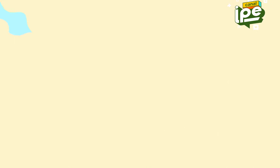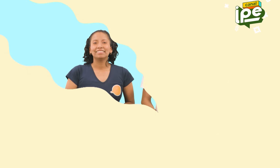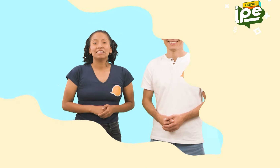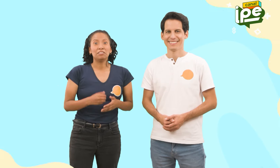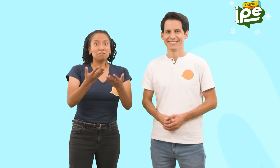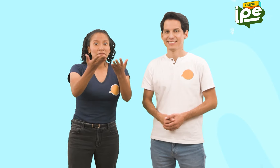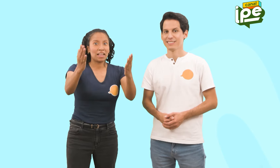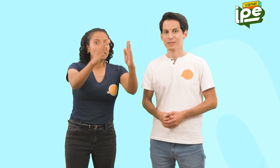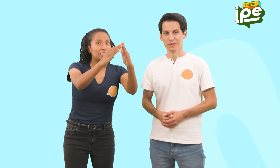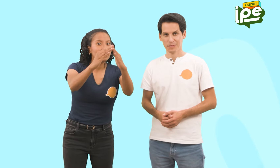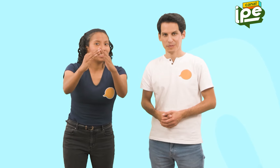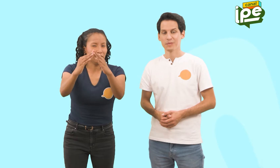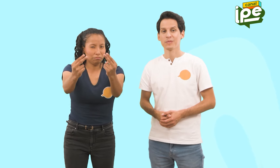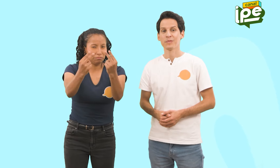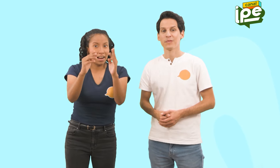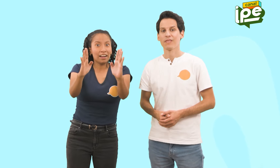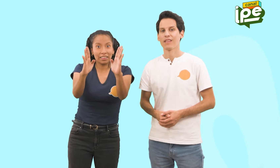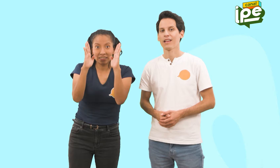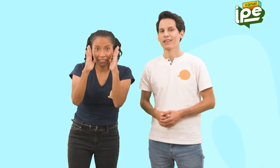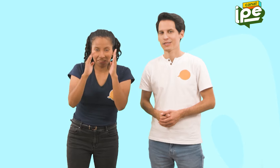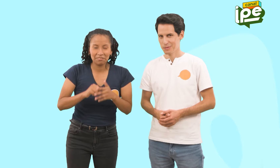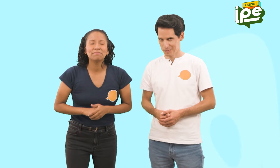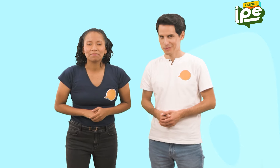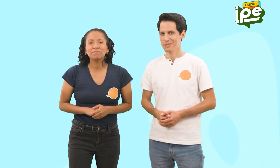empecemos todos en casa atentos a los siguientes